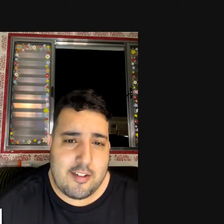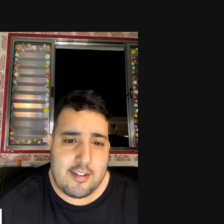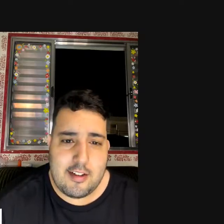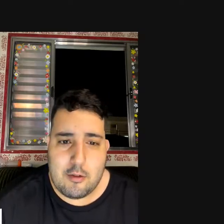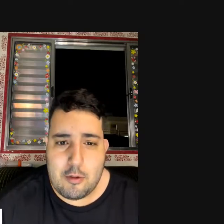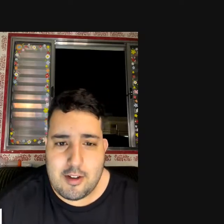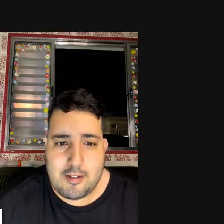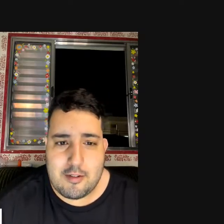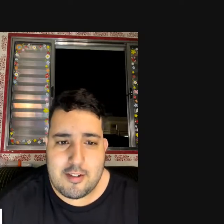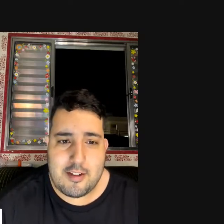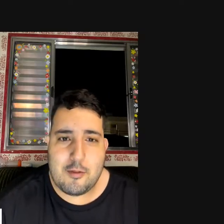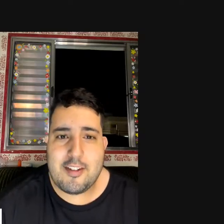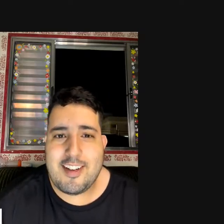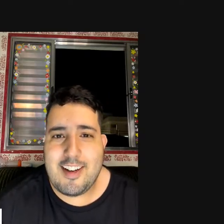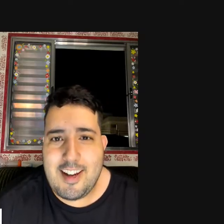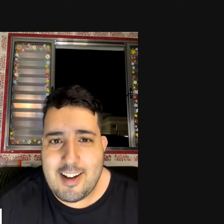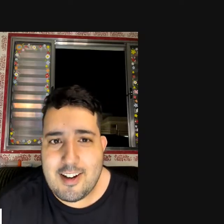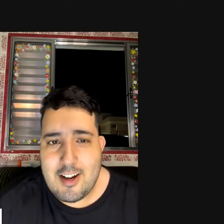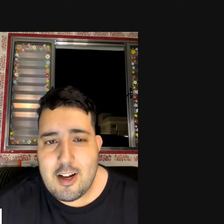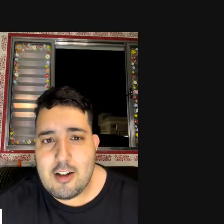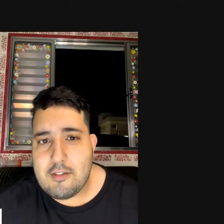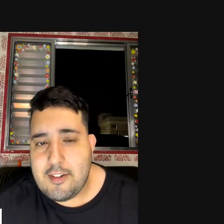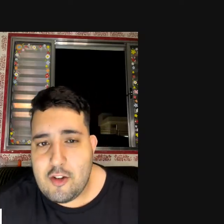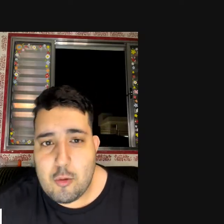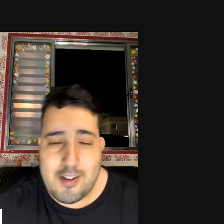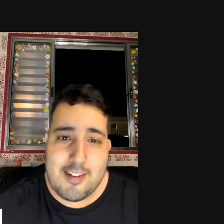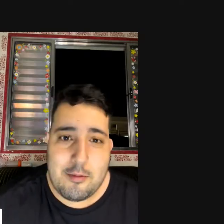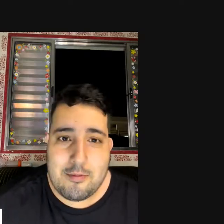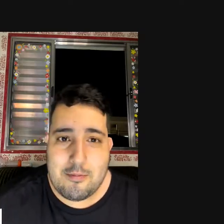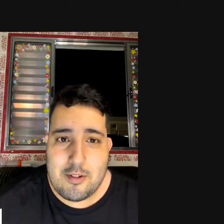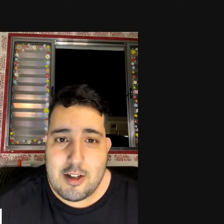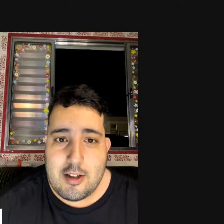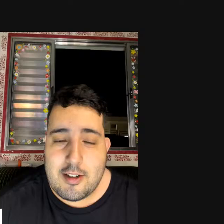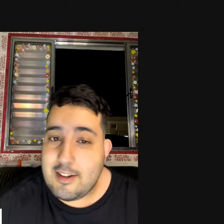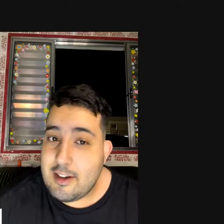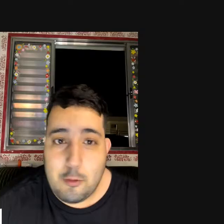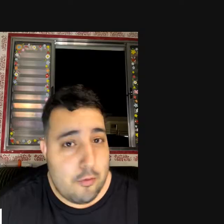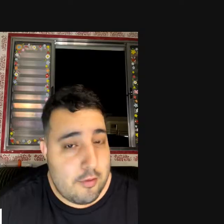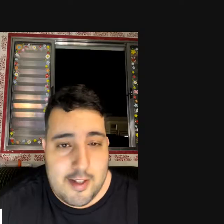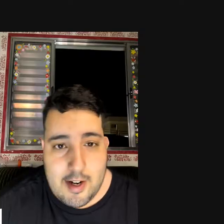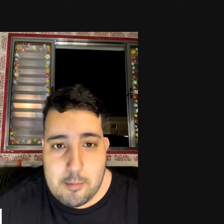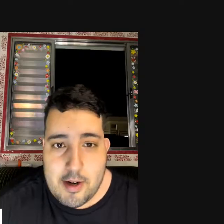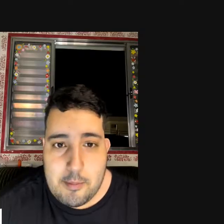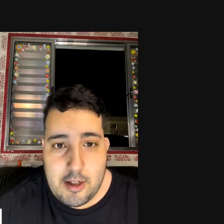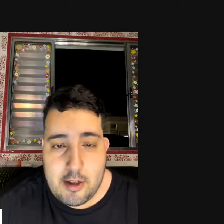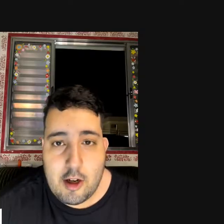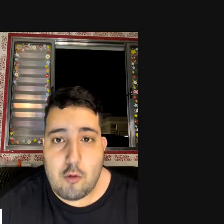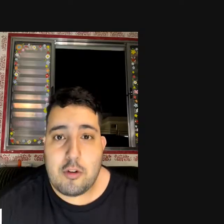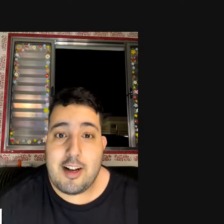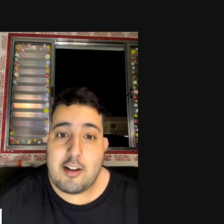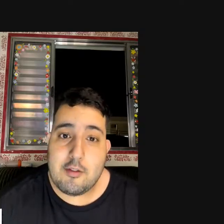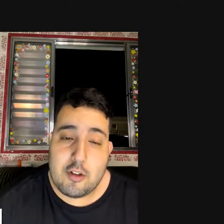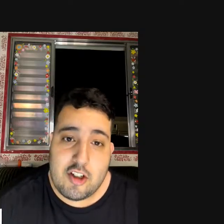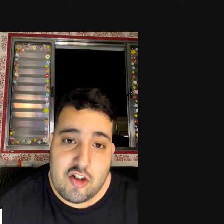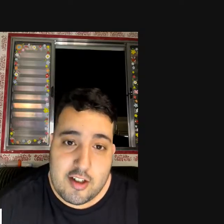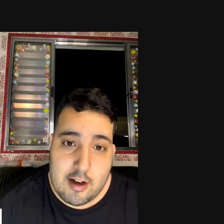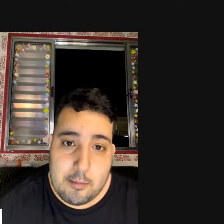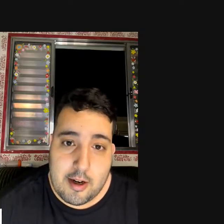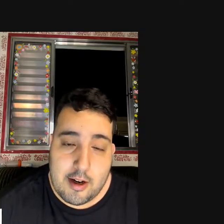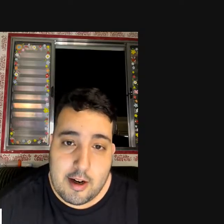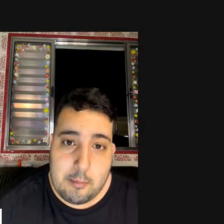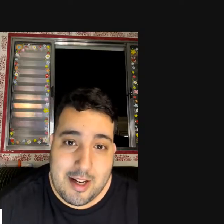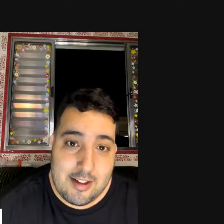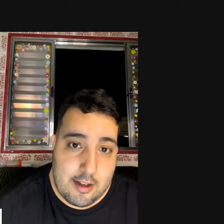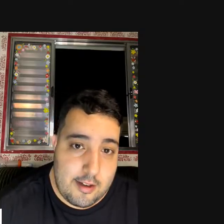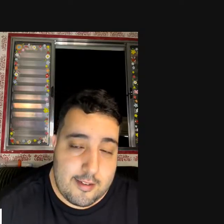que você sinta no coração, que você queira fazer de doação, não será para mim. Eu vou destinar